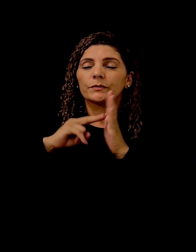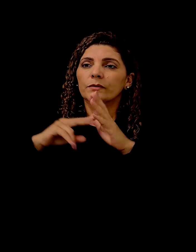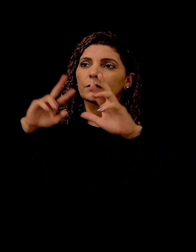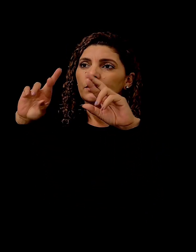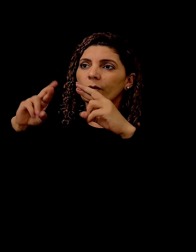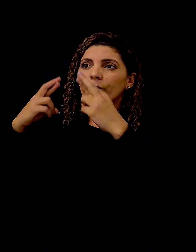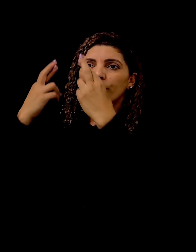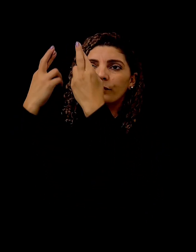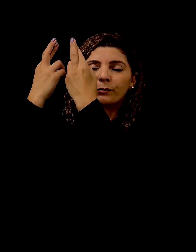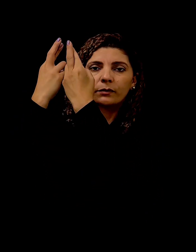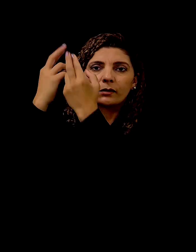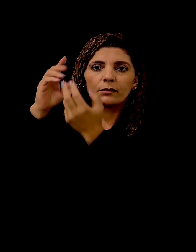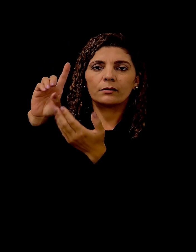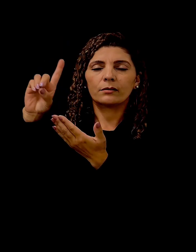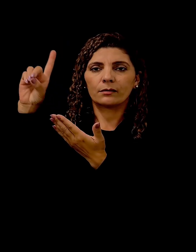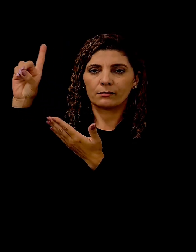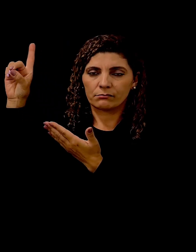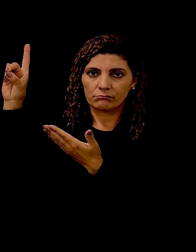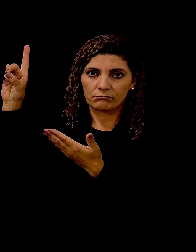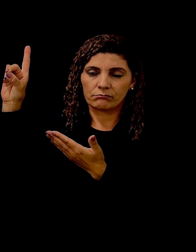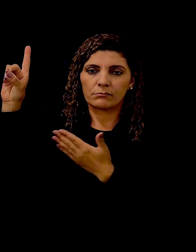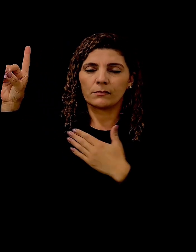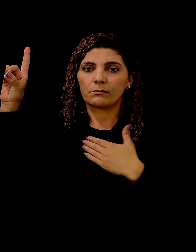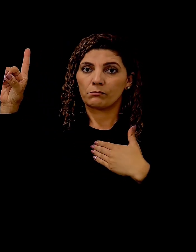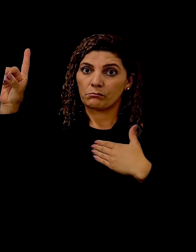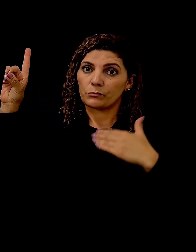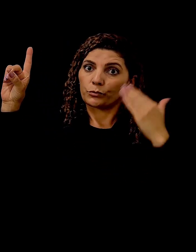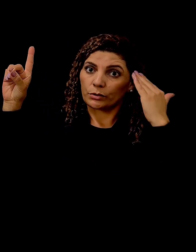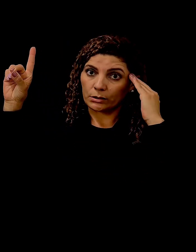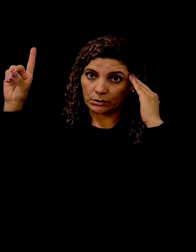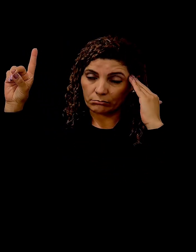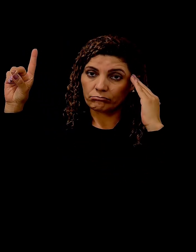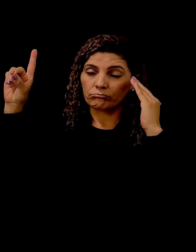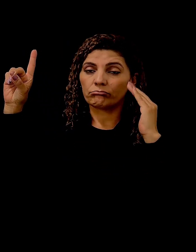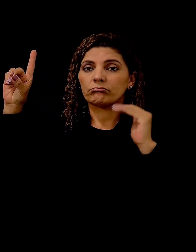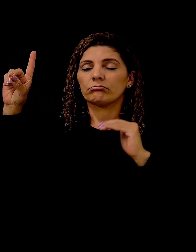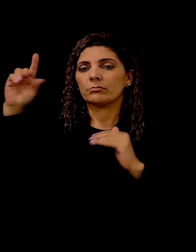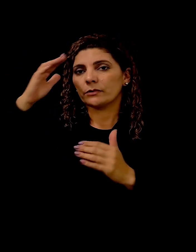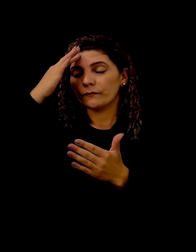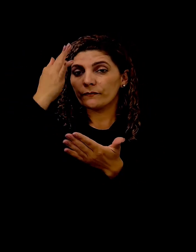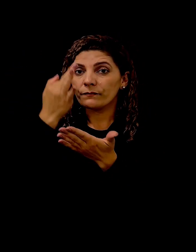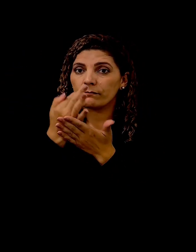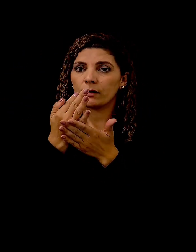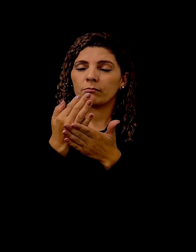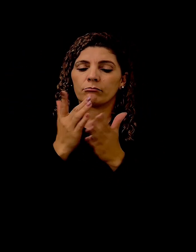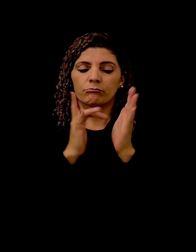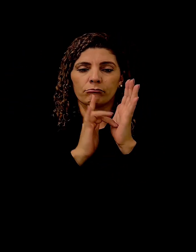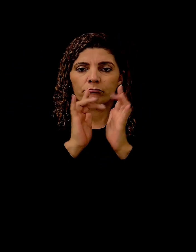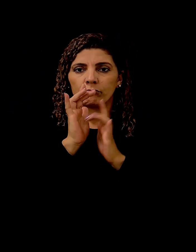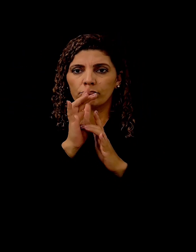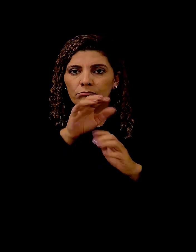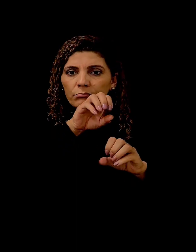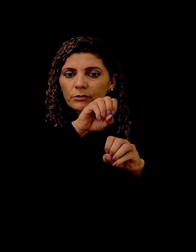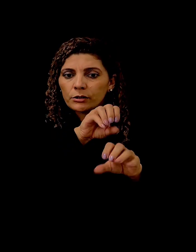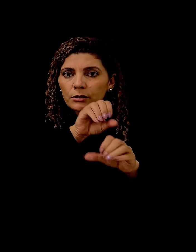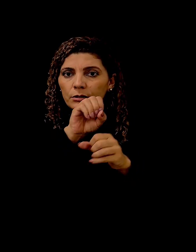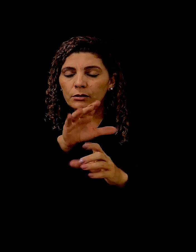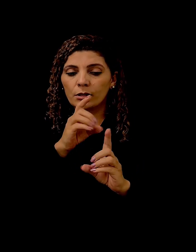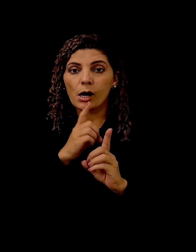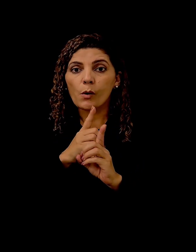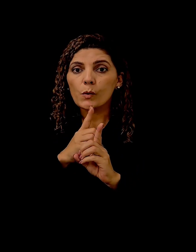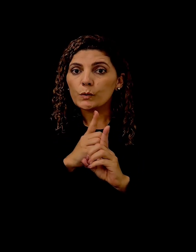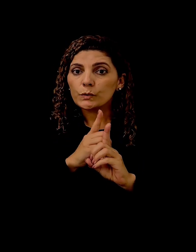entender, na minha fé. Jesus está ensinando os discípulos,